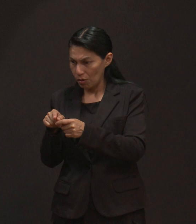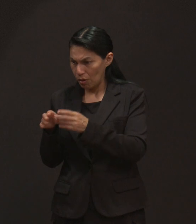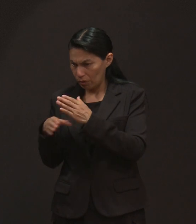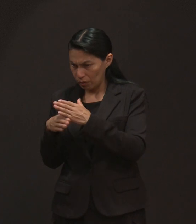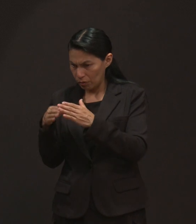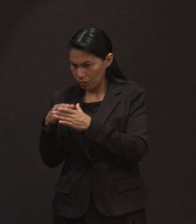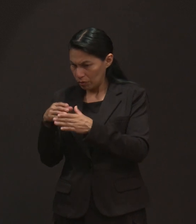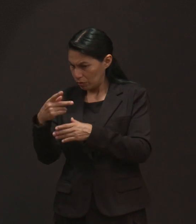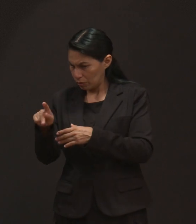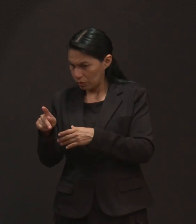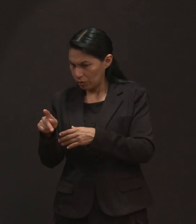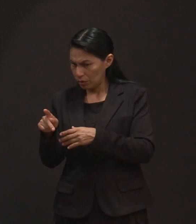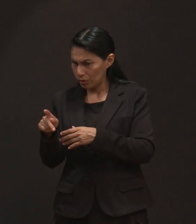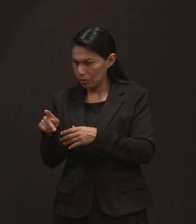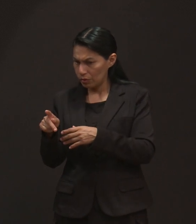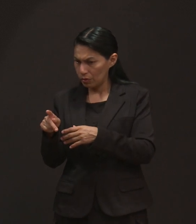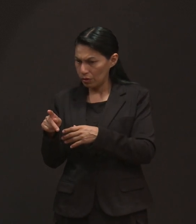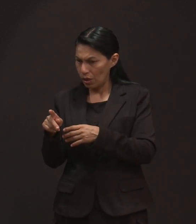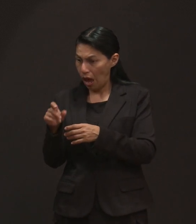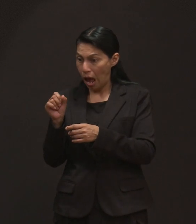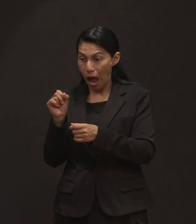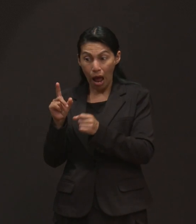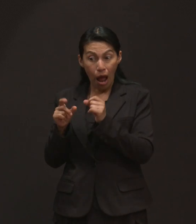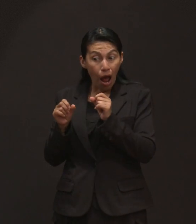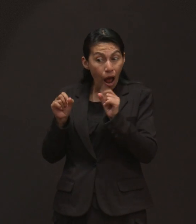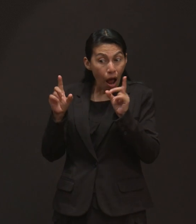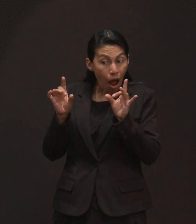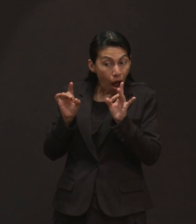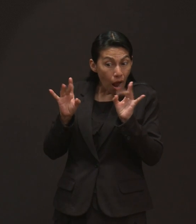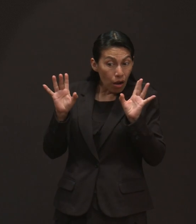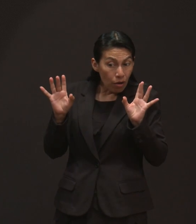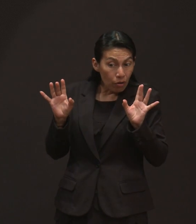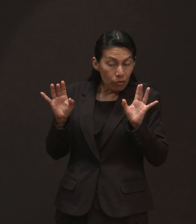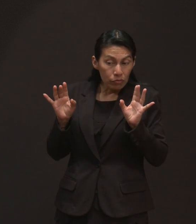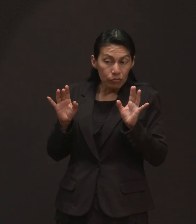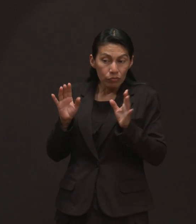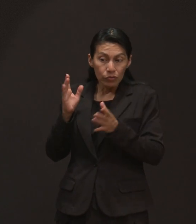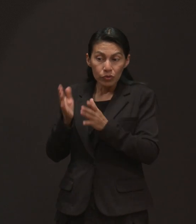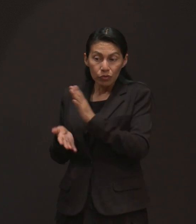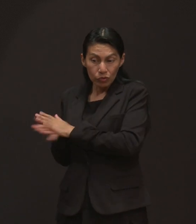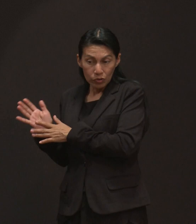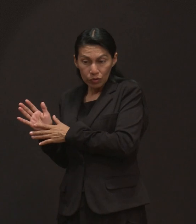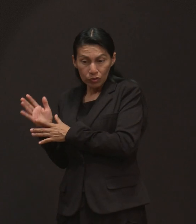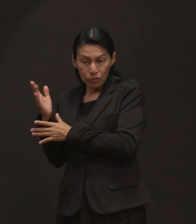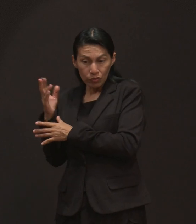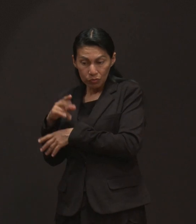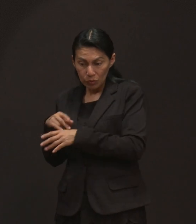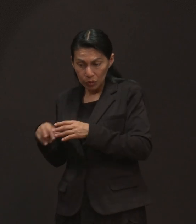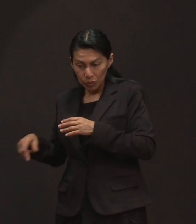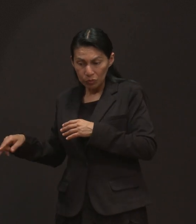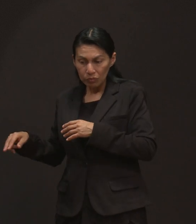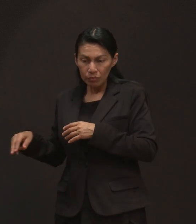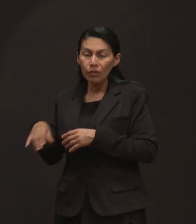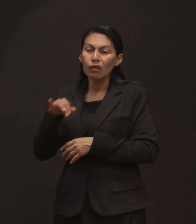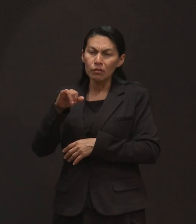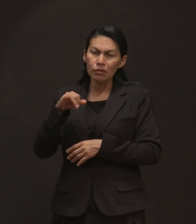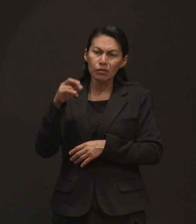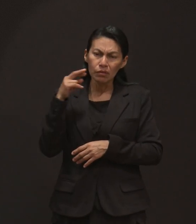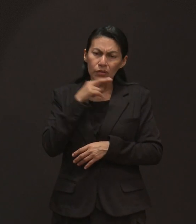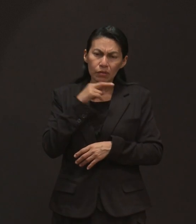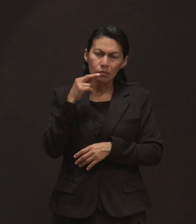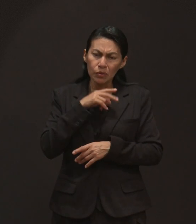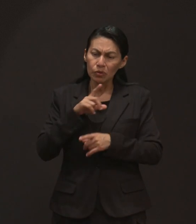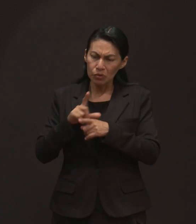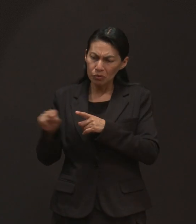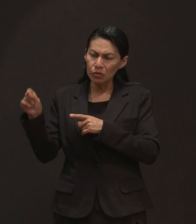pues las pertenencias de ustedes, ¿hubo algo que los motivó a salir del autobús?